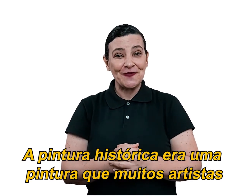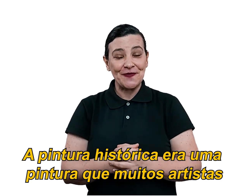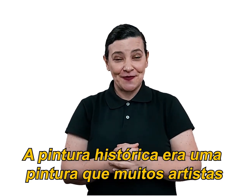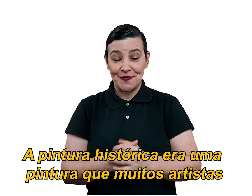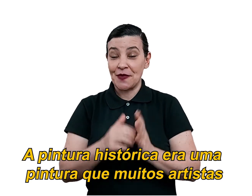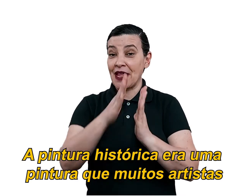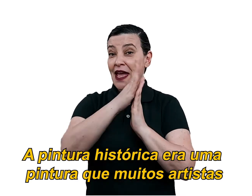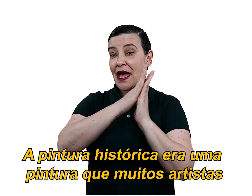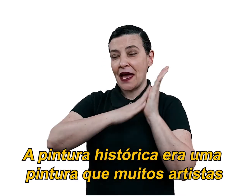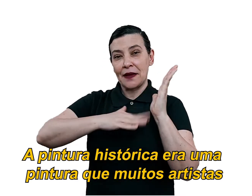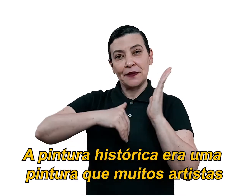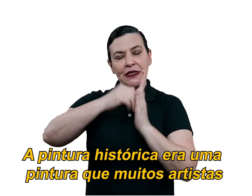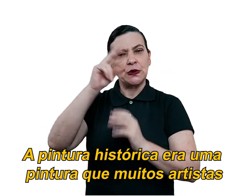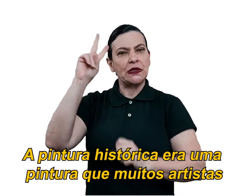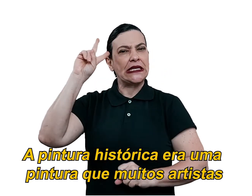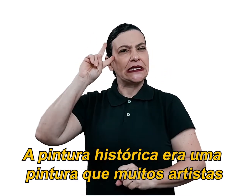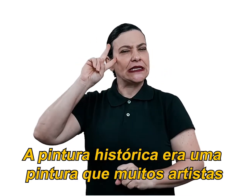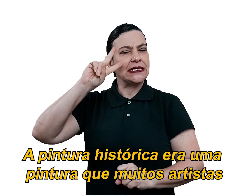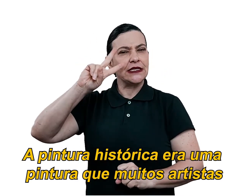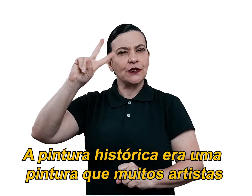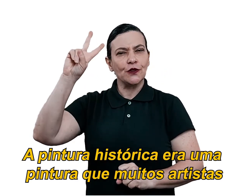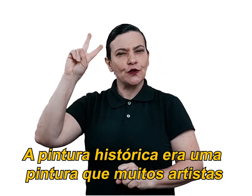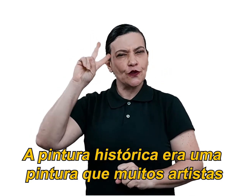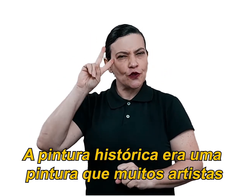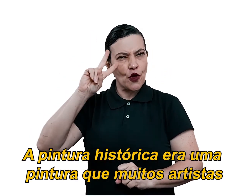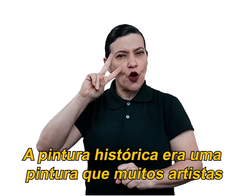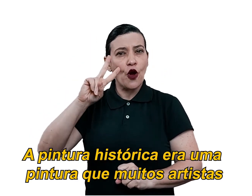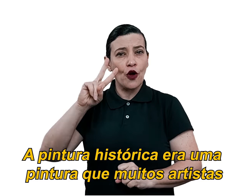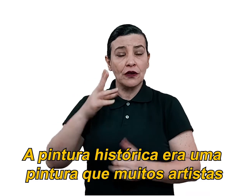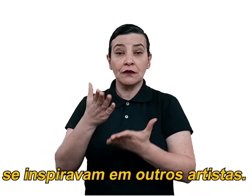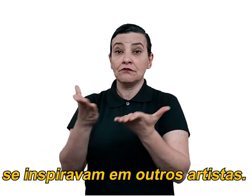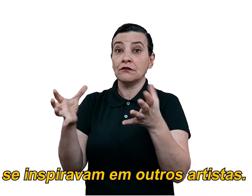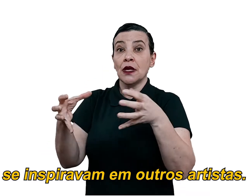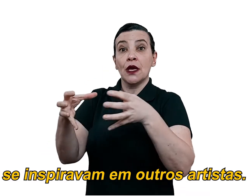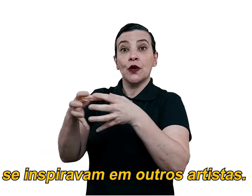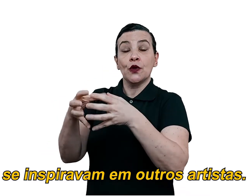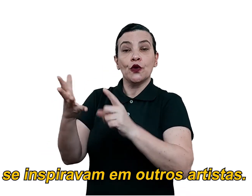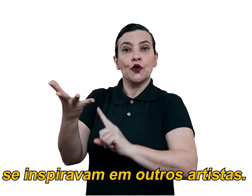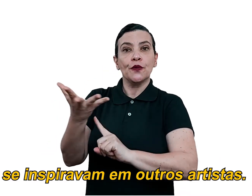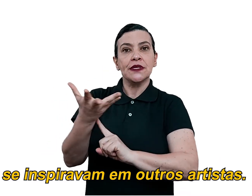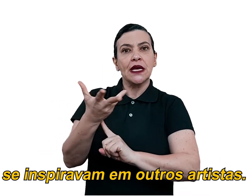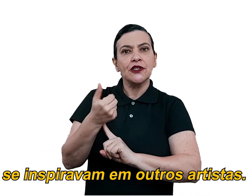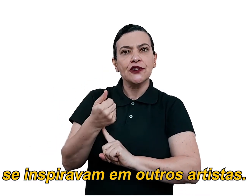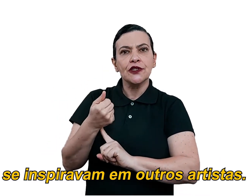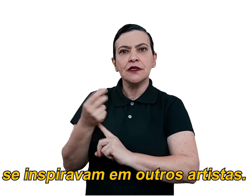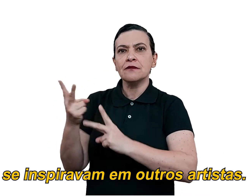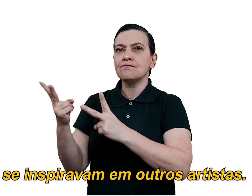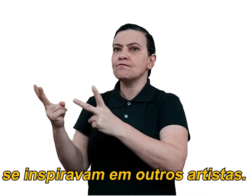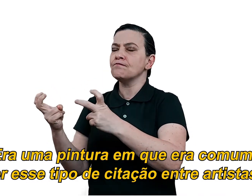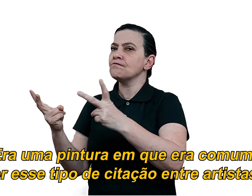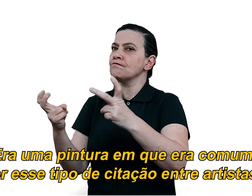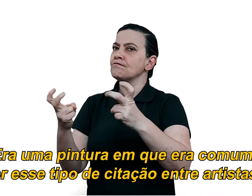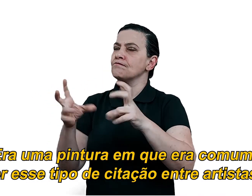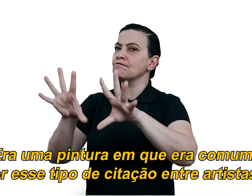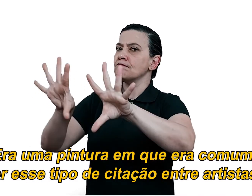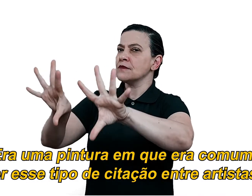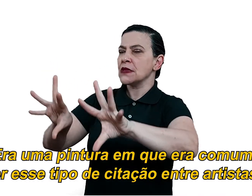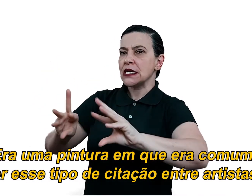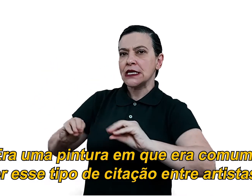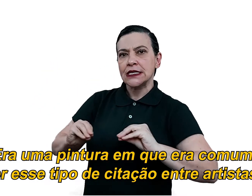A pintura histórica era uma pintura que muitos artistas se inspiravam em outros artistas. Era uma pintura que era comum